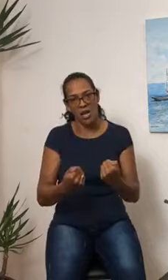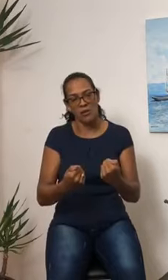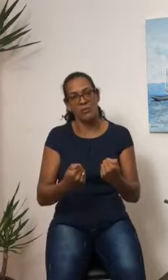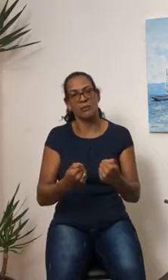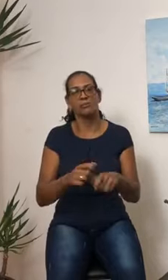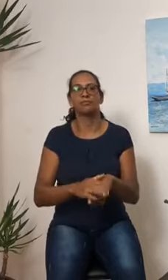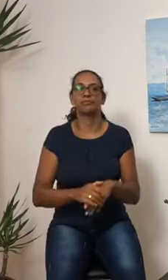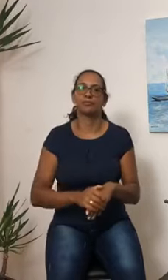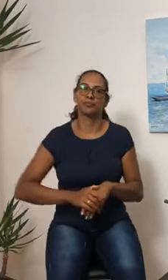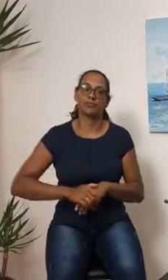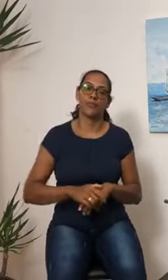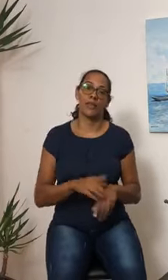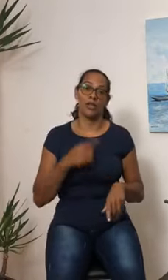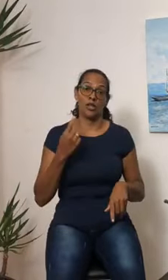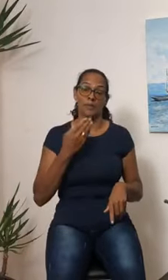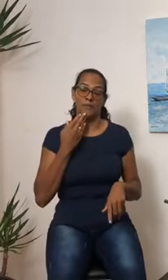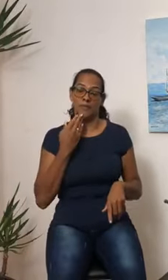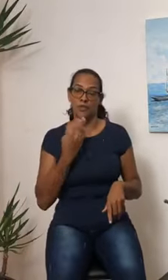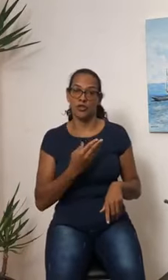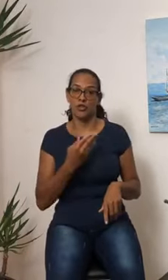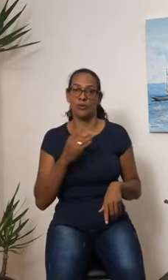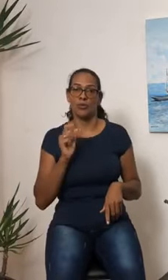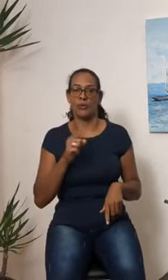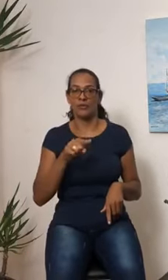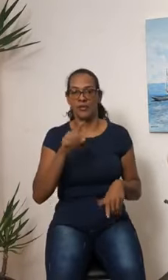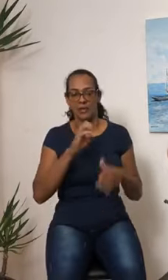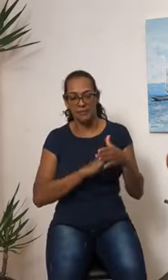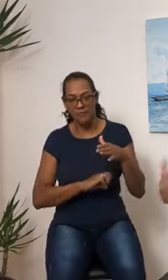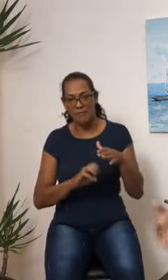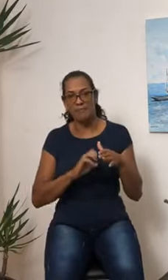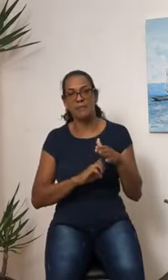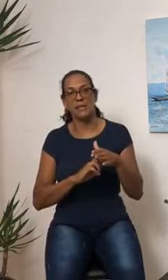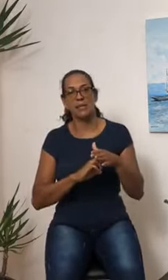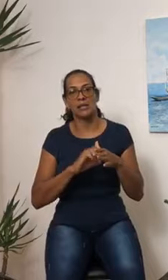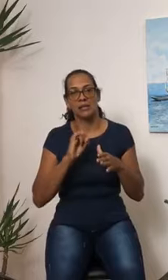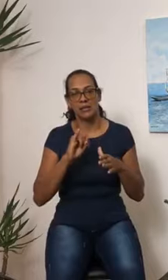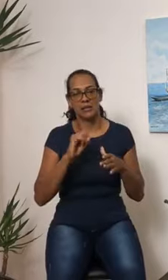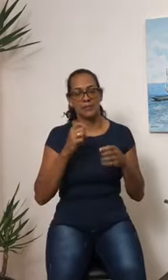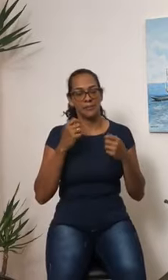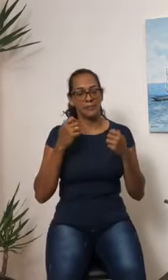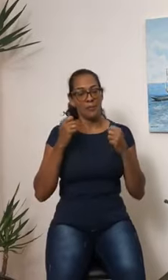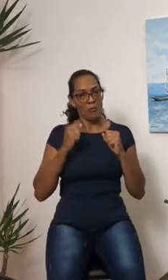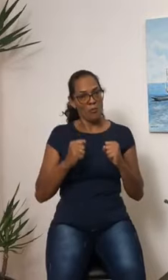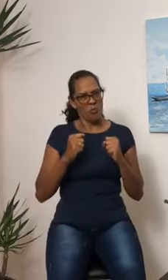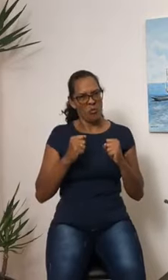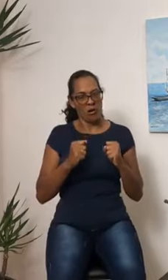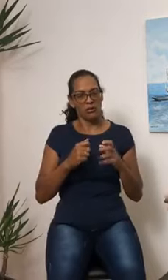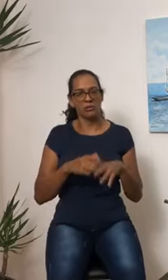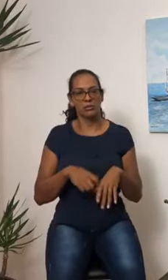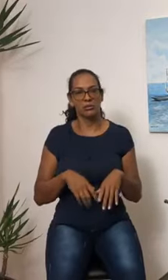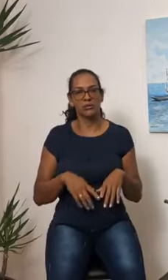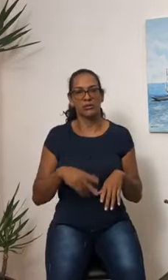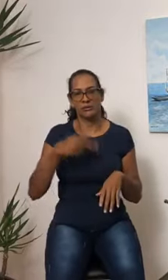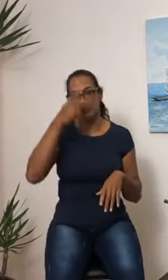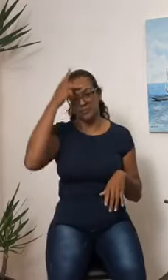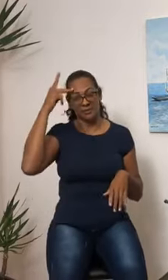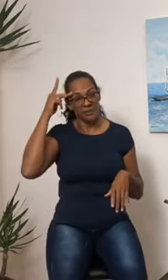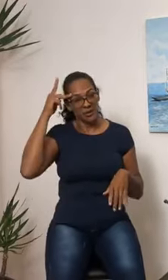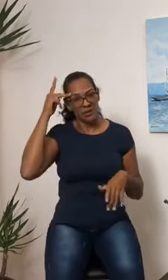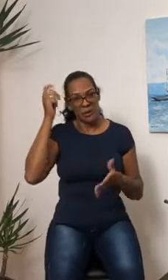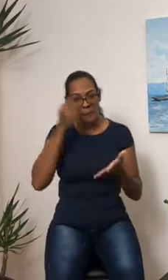nosso pedido aí, você, empresário, se puder manter, sabe, empregar alguém,